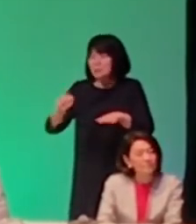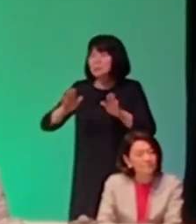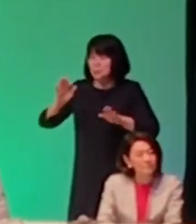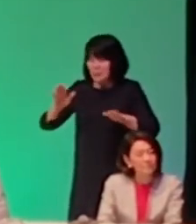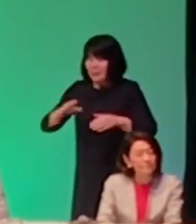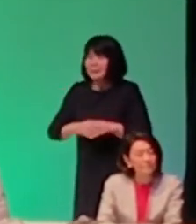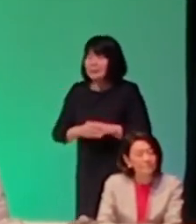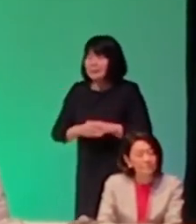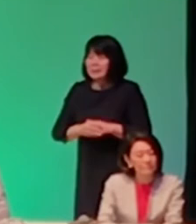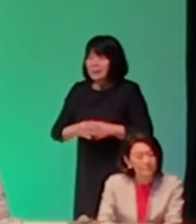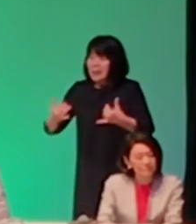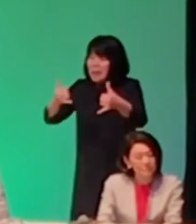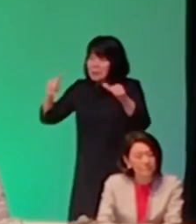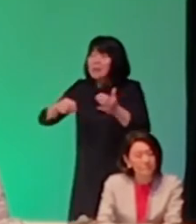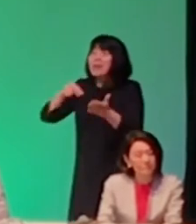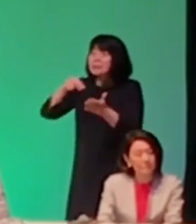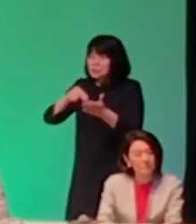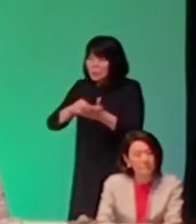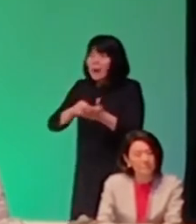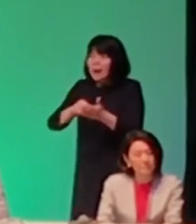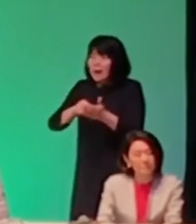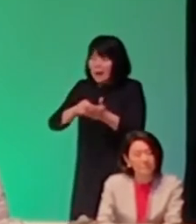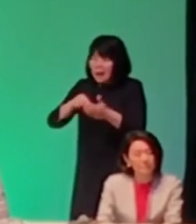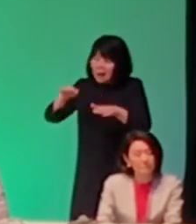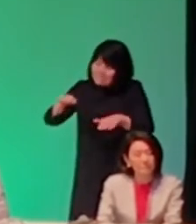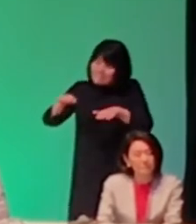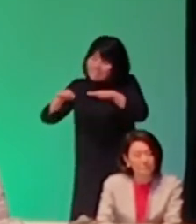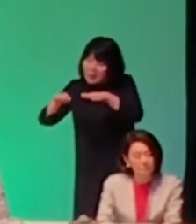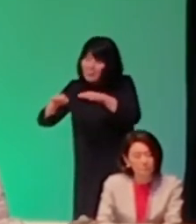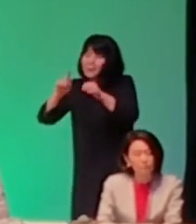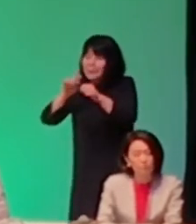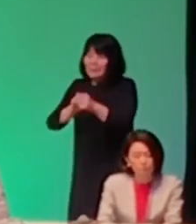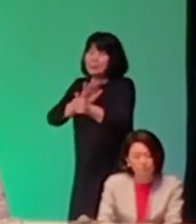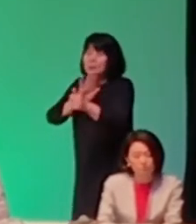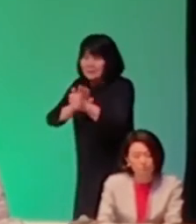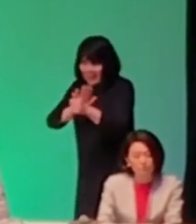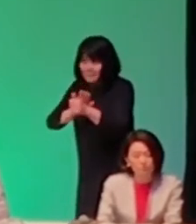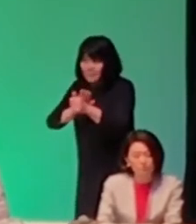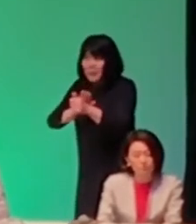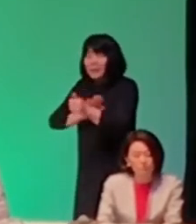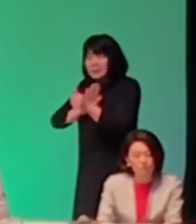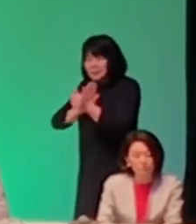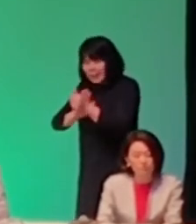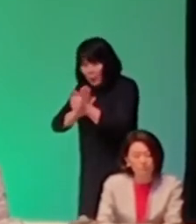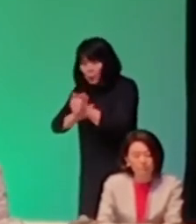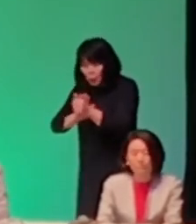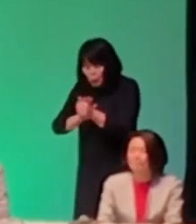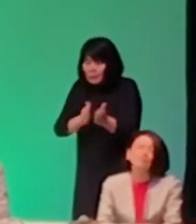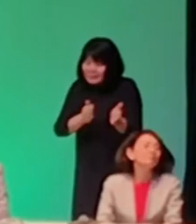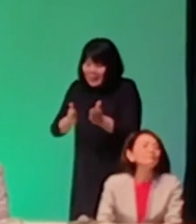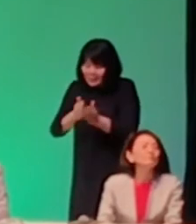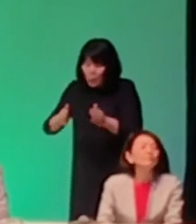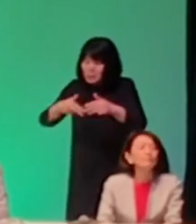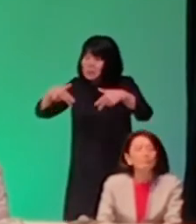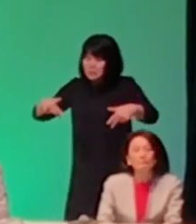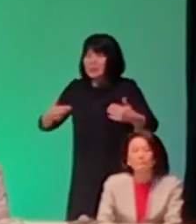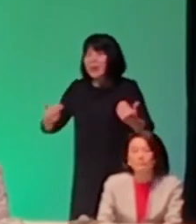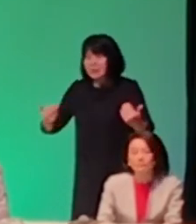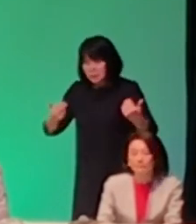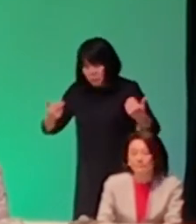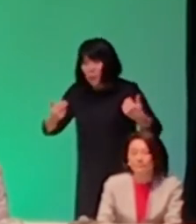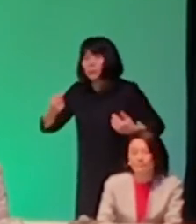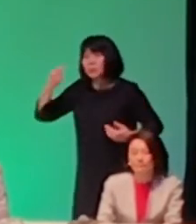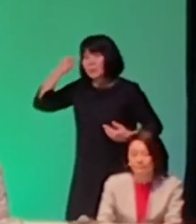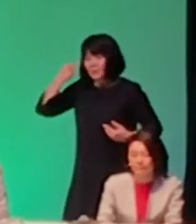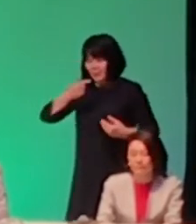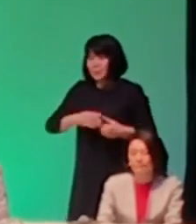思うので、社会としてはそこを引っ張り上げる支援とかサポートの仕組みというのが いるのかなというふう